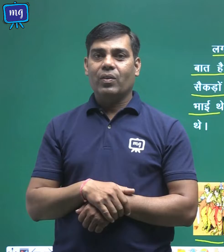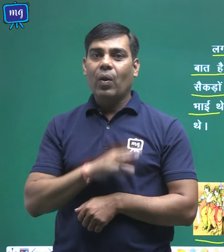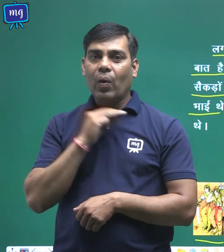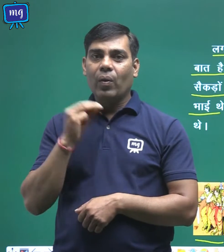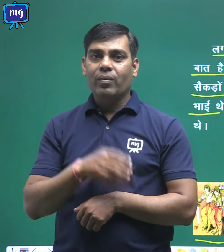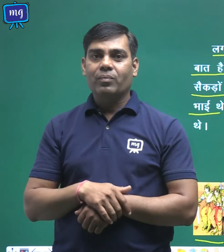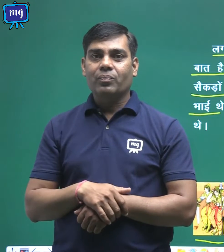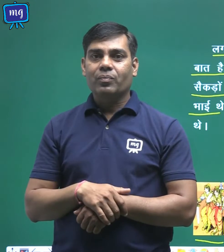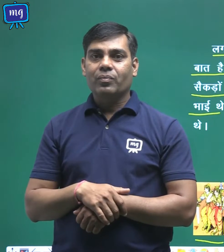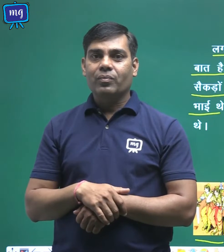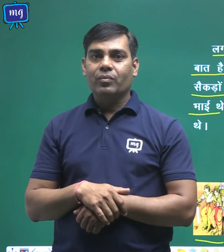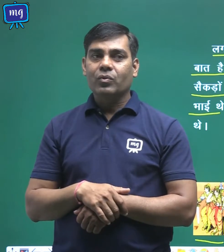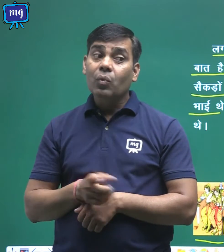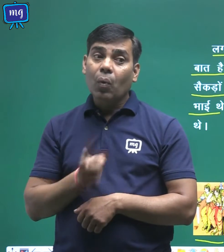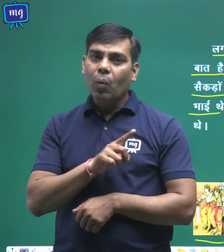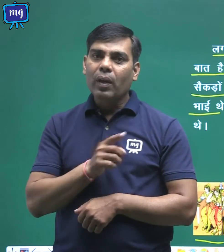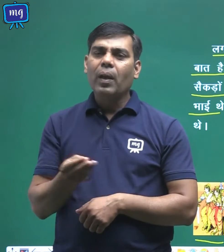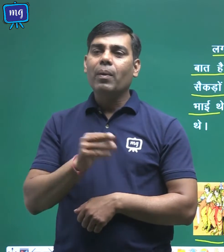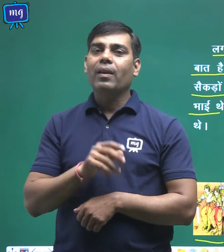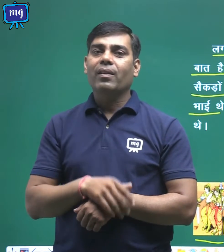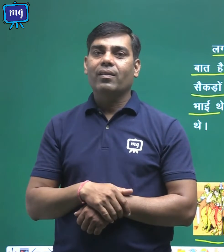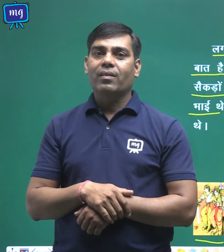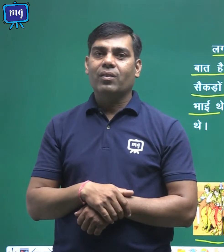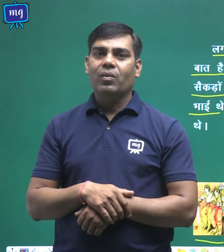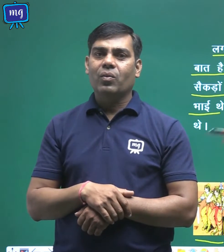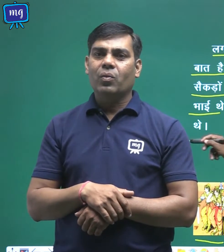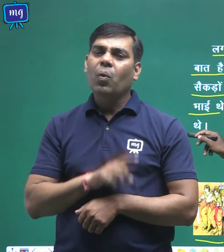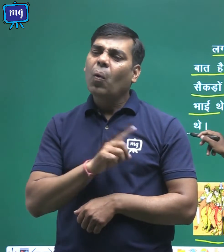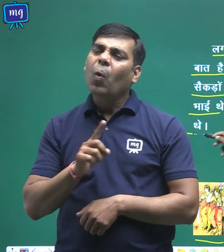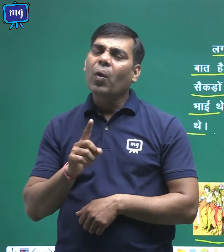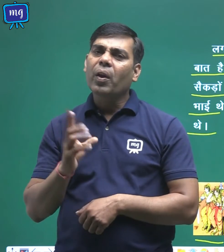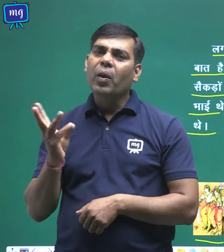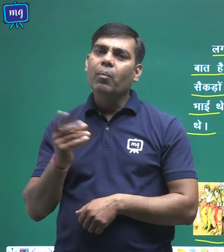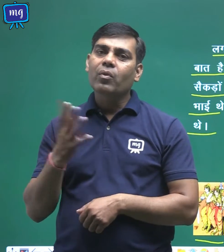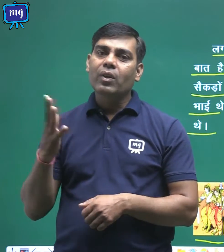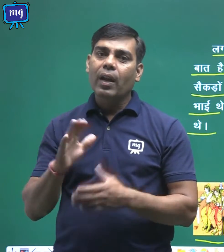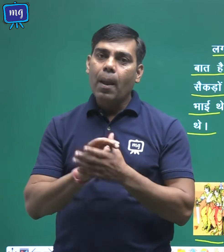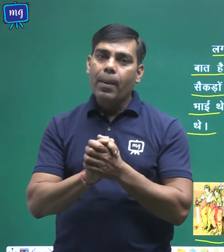और उनके भी अनेक मित्र थे।